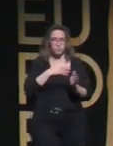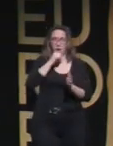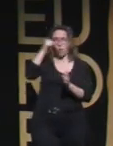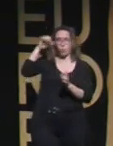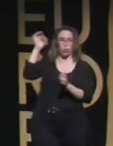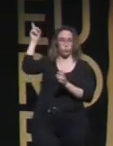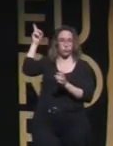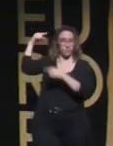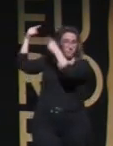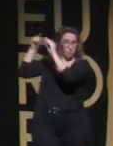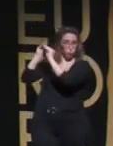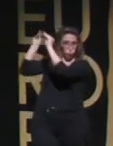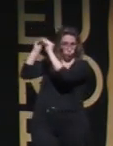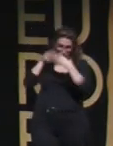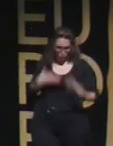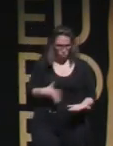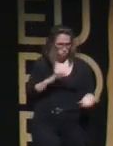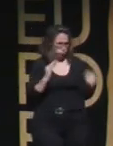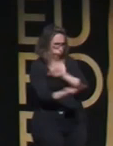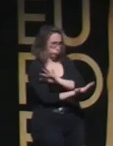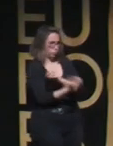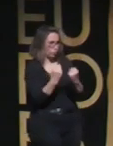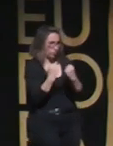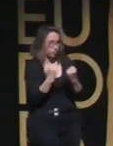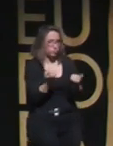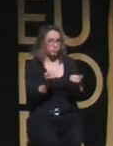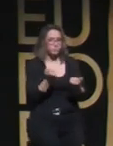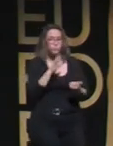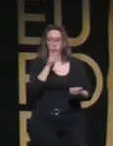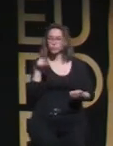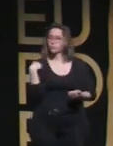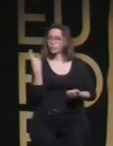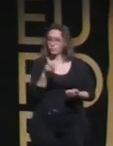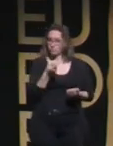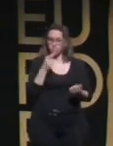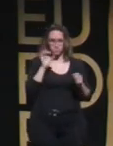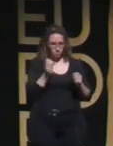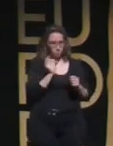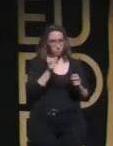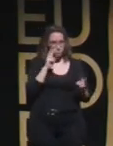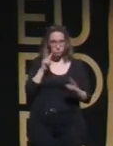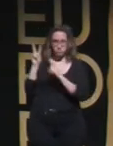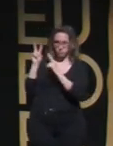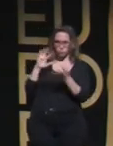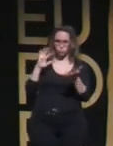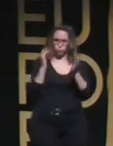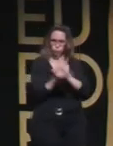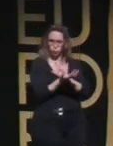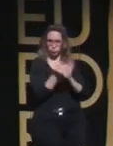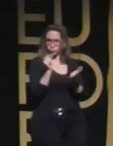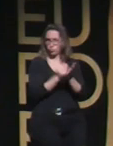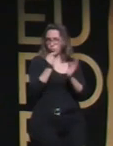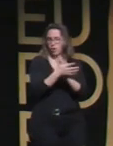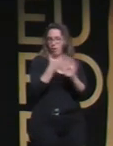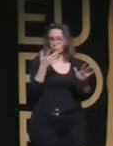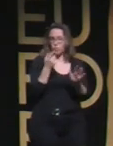social, ¿vale? Entonces, para mí, esto de lo que no somos conscientes, de lo que hemos vivido durante nuestras décadas, ha ido marcando valores de lo que se entiende que tiene que ser una familia, sin